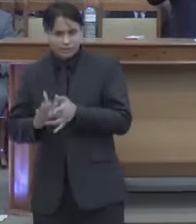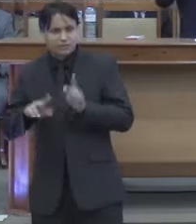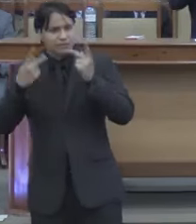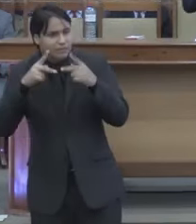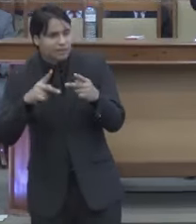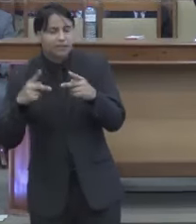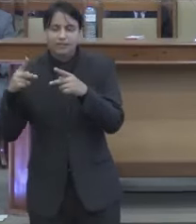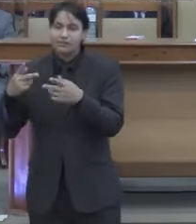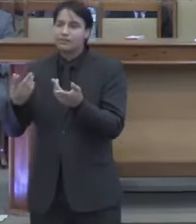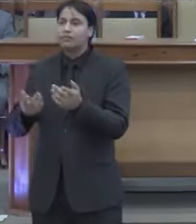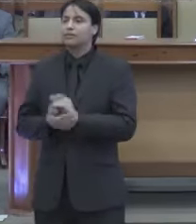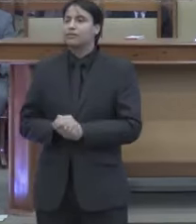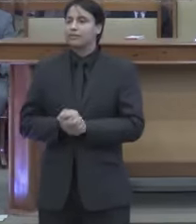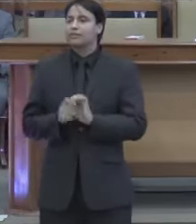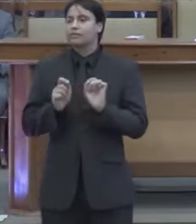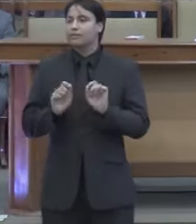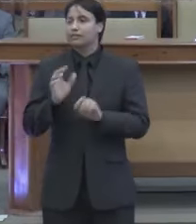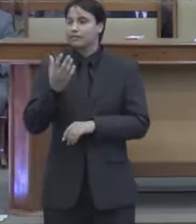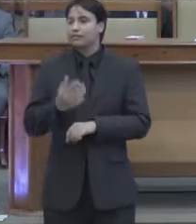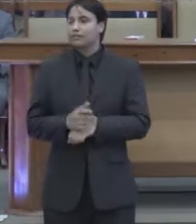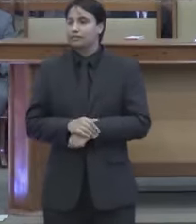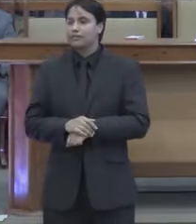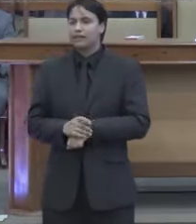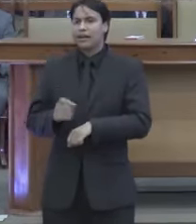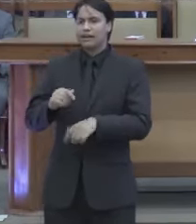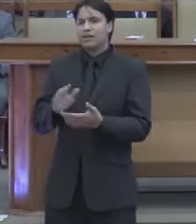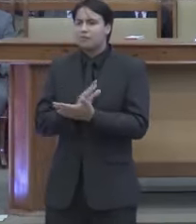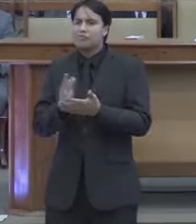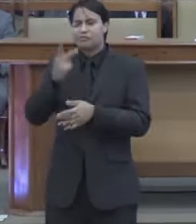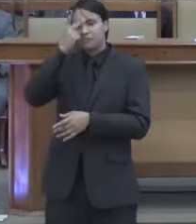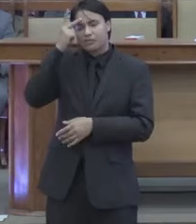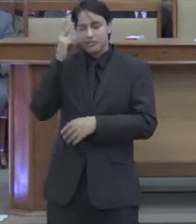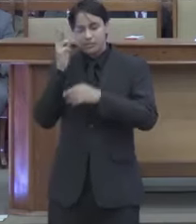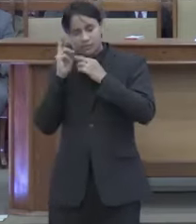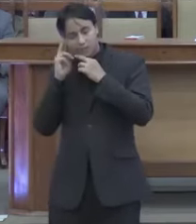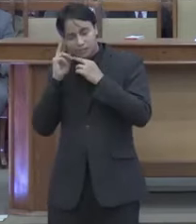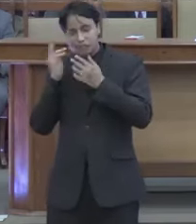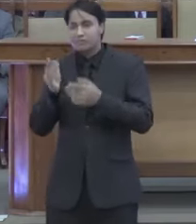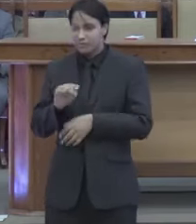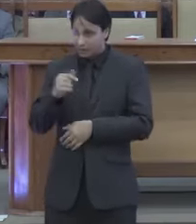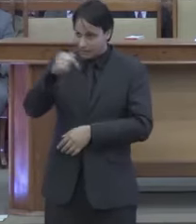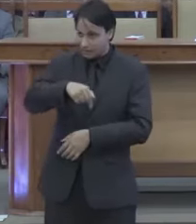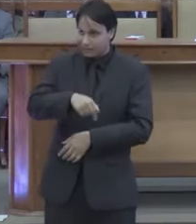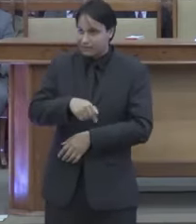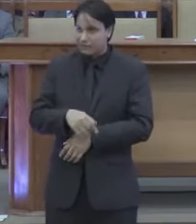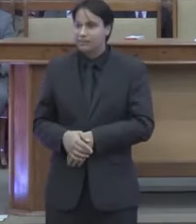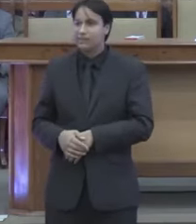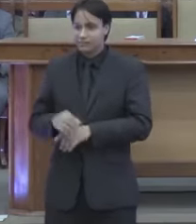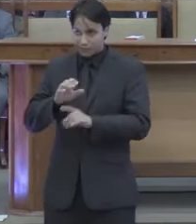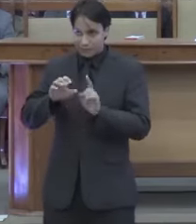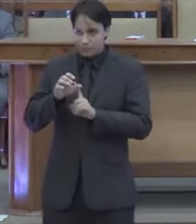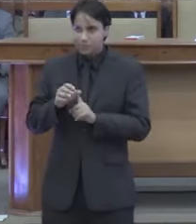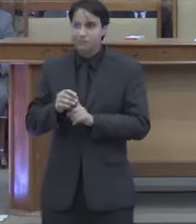da pregação, hoje a gente pode pregar, tem irmão que dorme, tem irmão que fica no celular o tempo todo. Não é